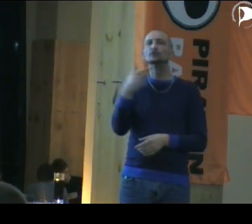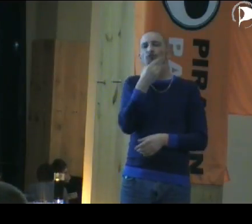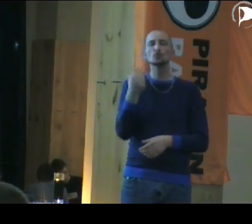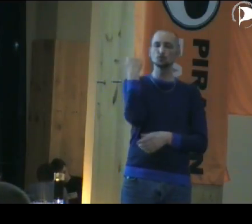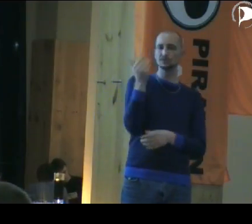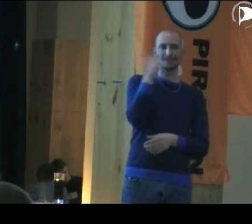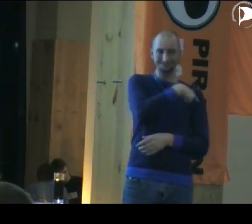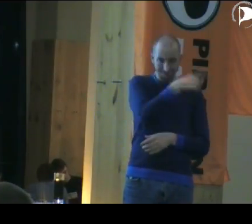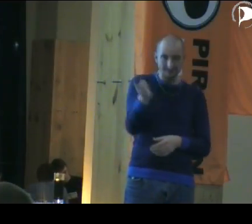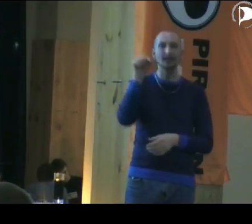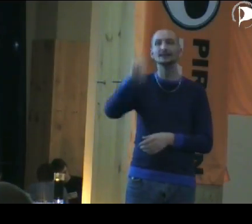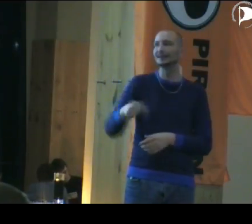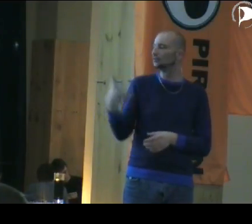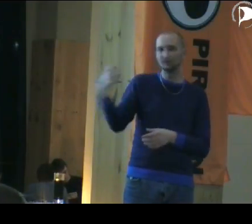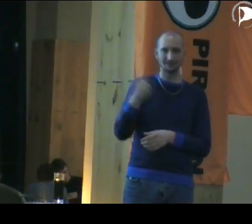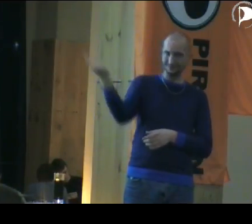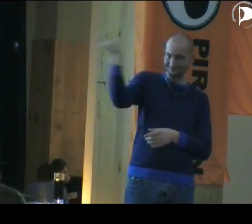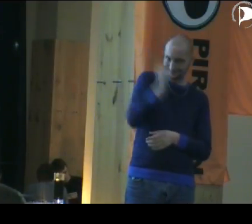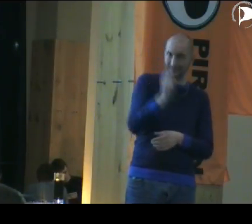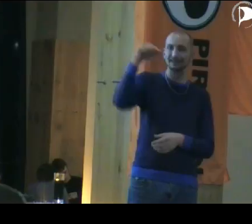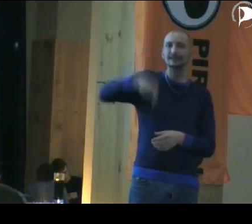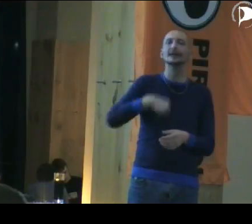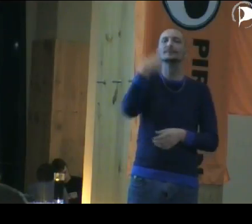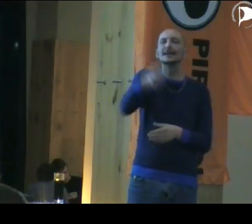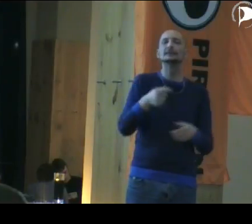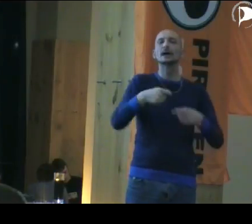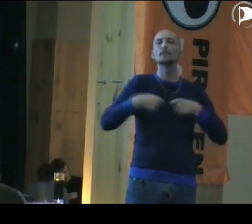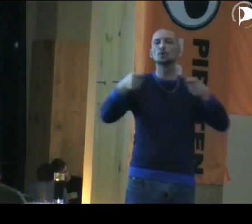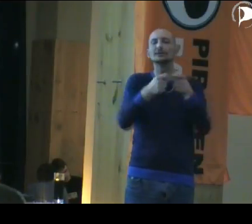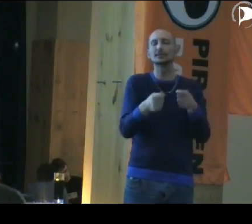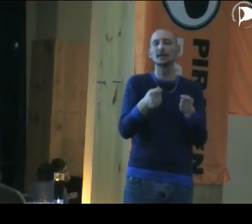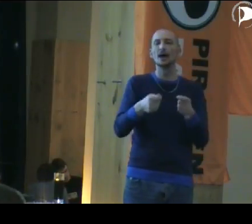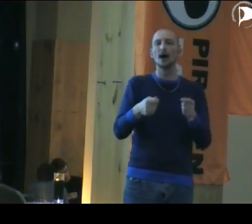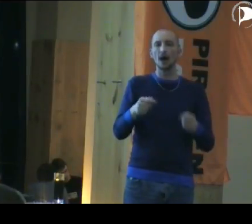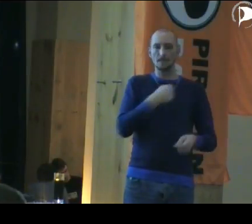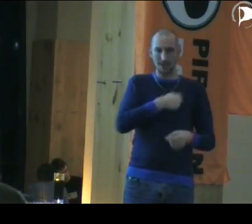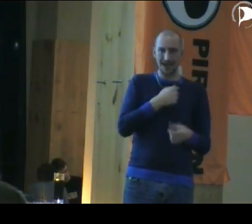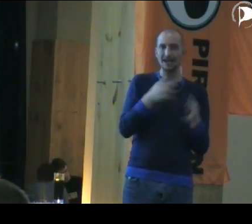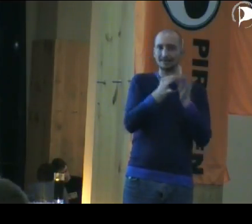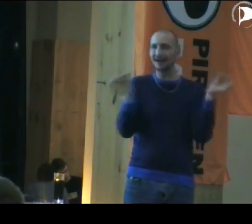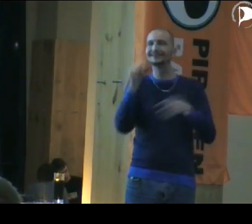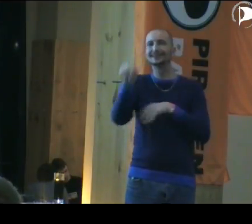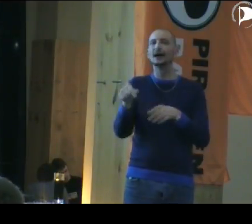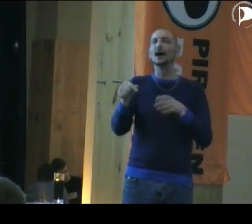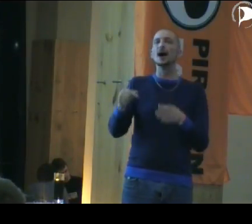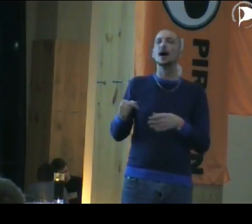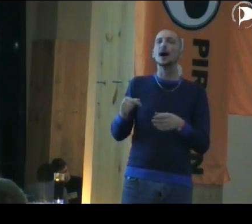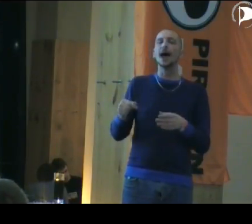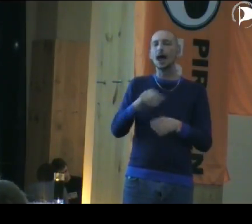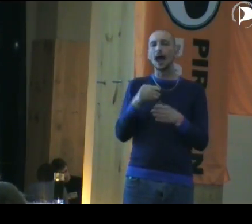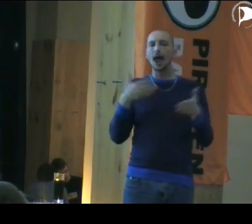der anderen hat sie dadurch bekommt der nächste bundesparteitag ist denn der ablöse erst am anderen ende des universums nicht